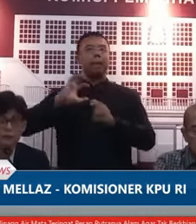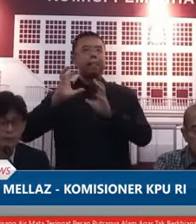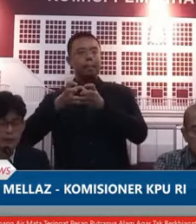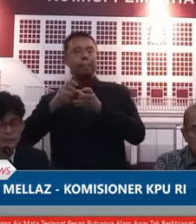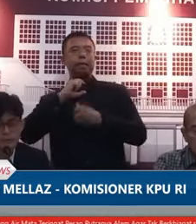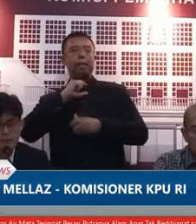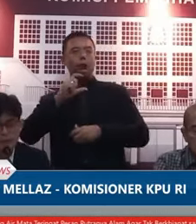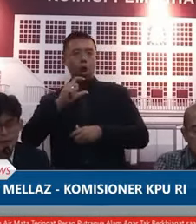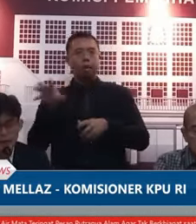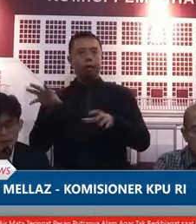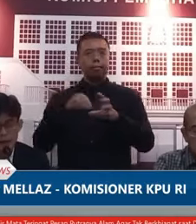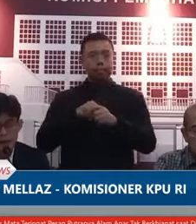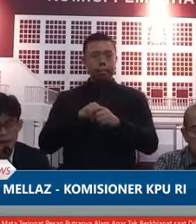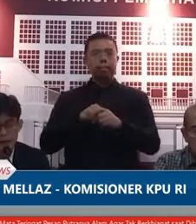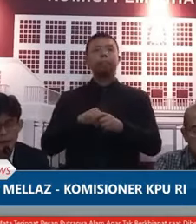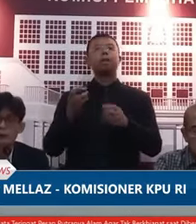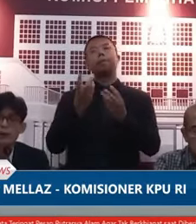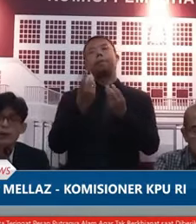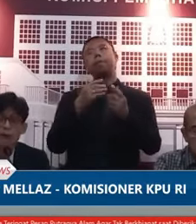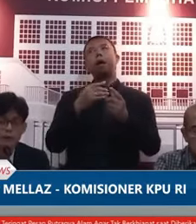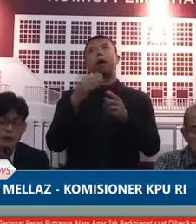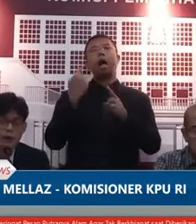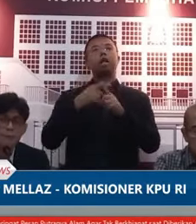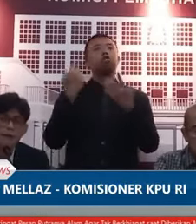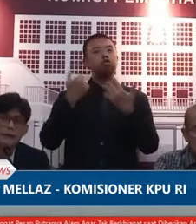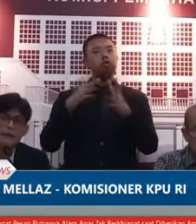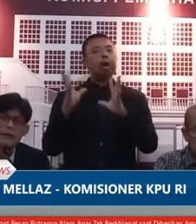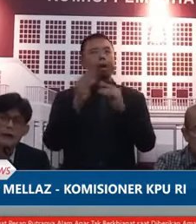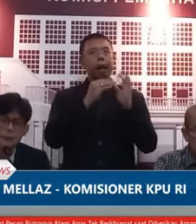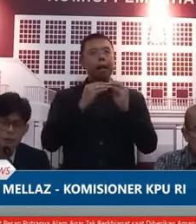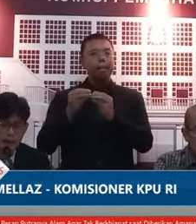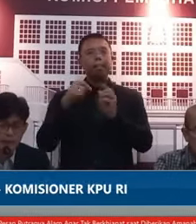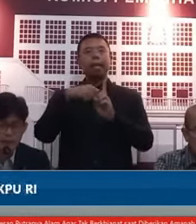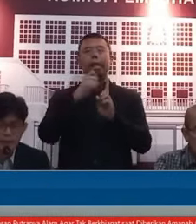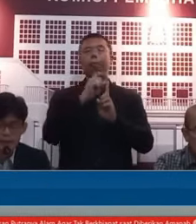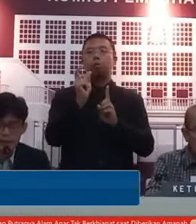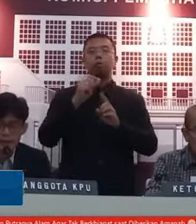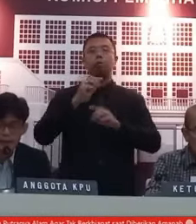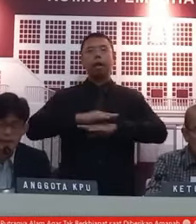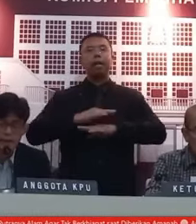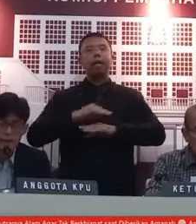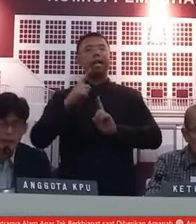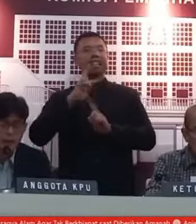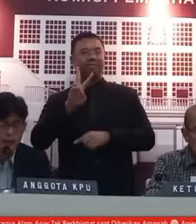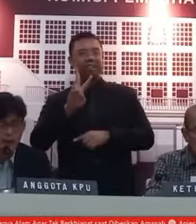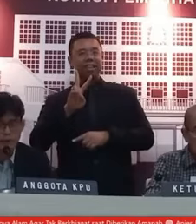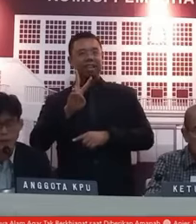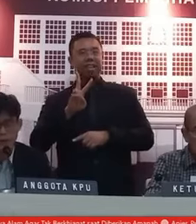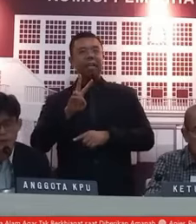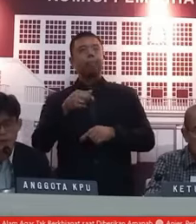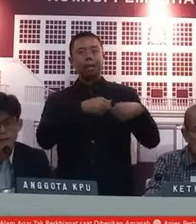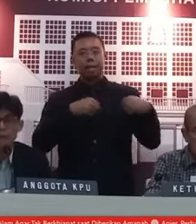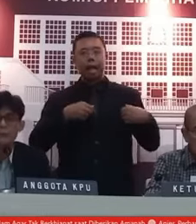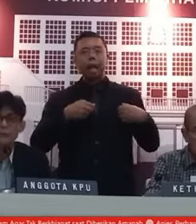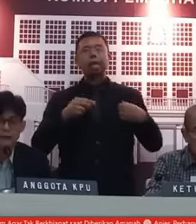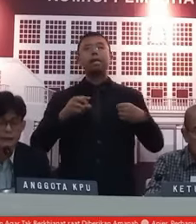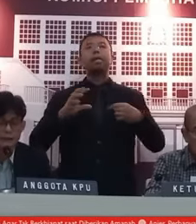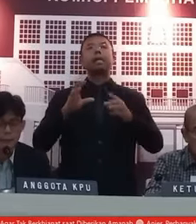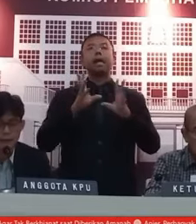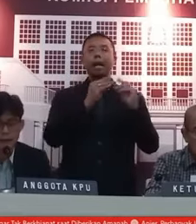paslon, kemudian beberapa kali juga melakukan rapat antara KPU dengan media penyelenggara, dan juga rapat koordinasi